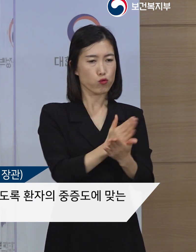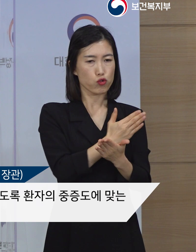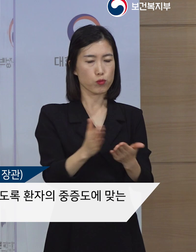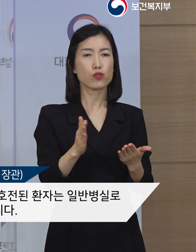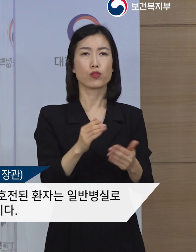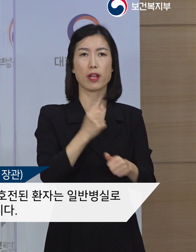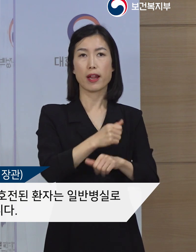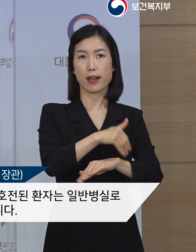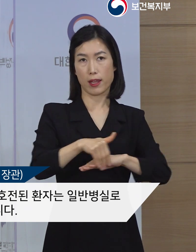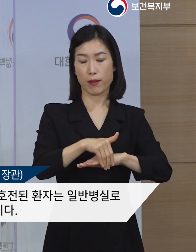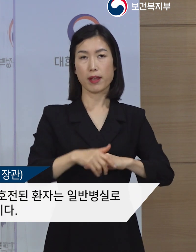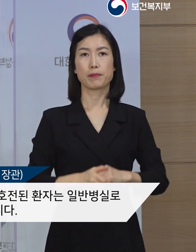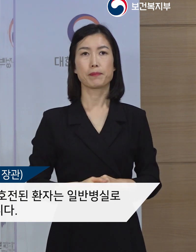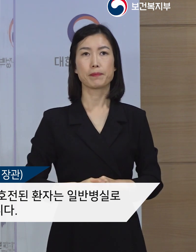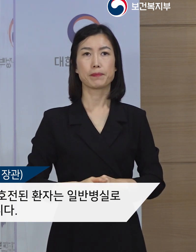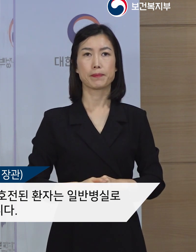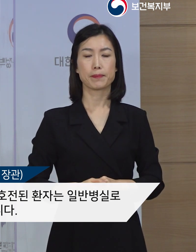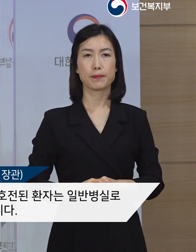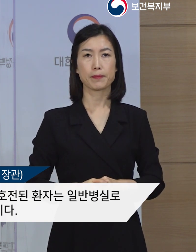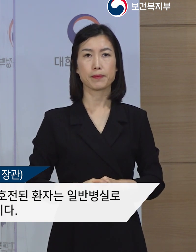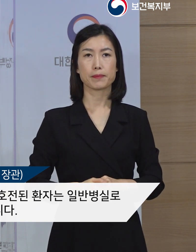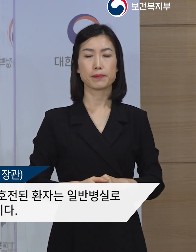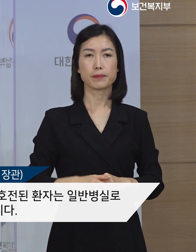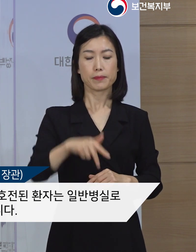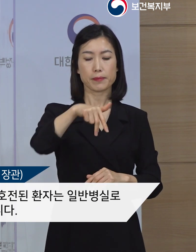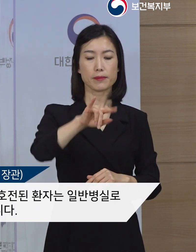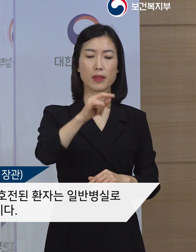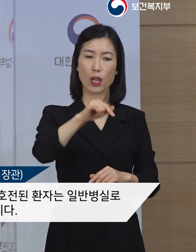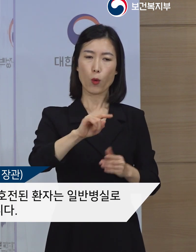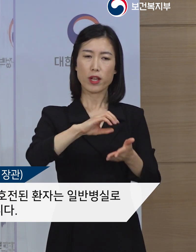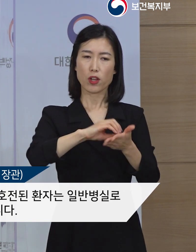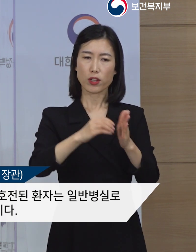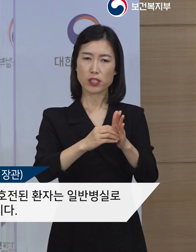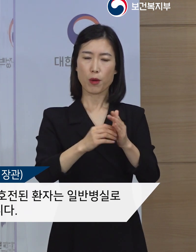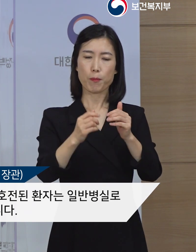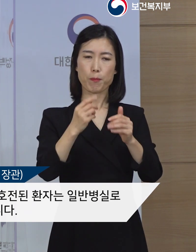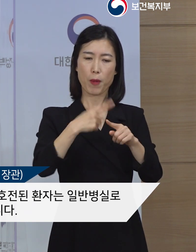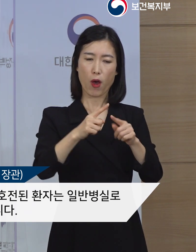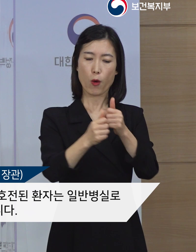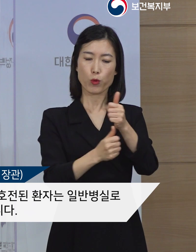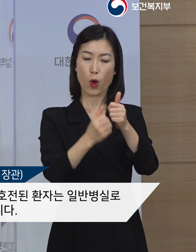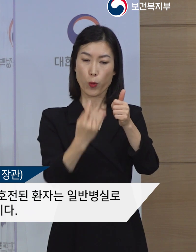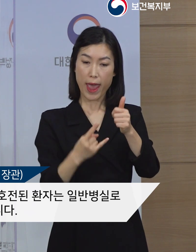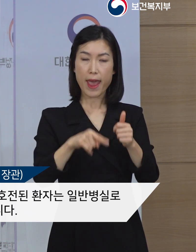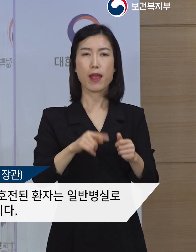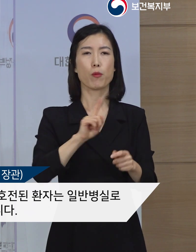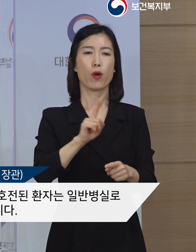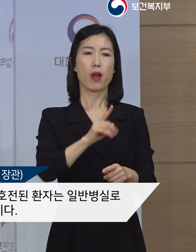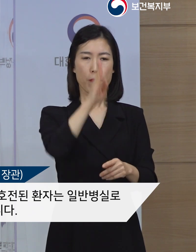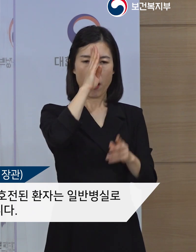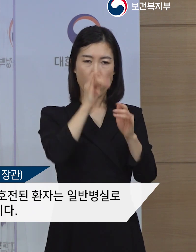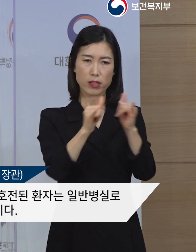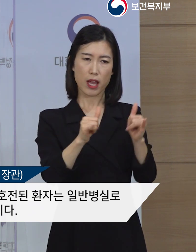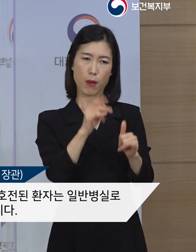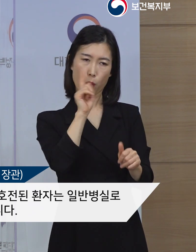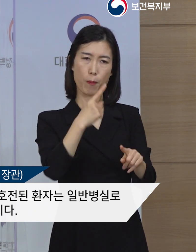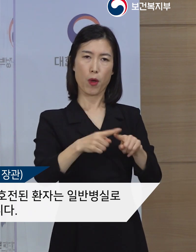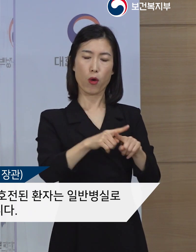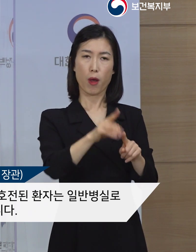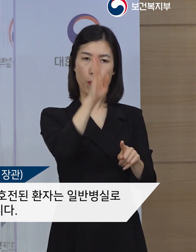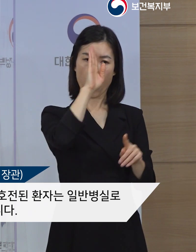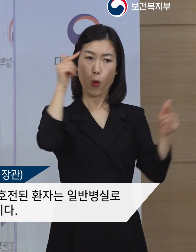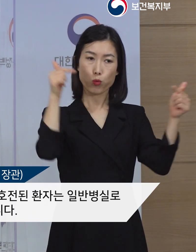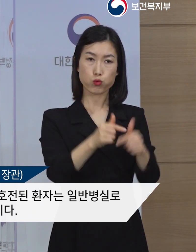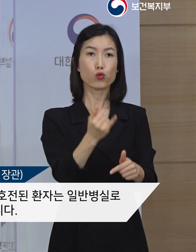배정하겠습니다. 특히 재원, 적정성 평가위원회를 통해 정상이 호전된 환자는